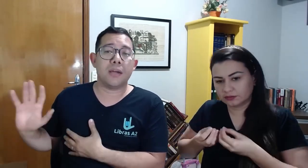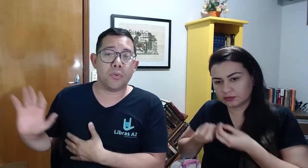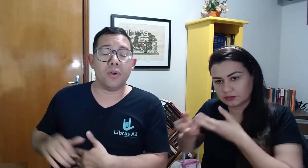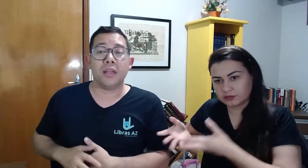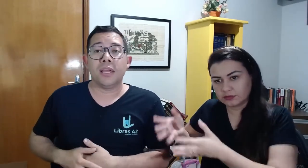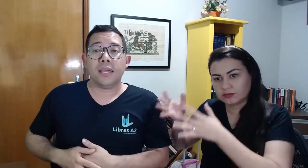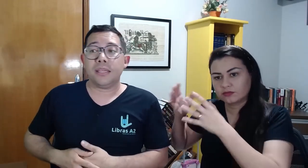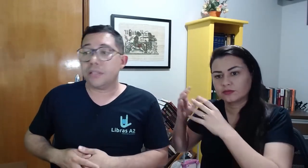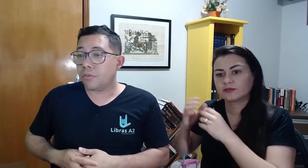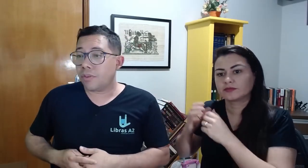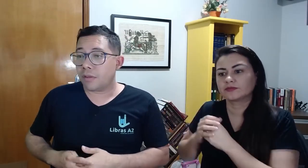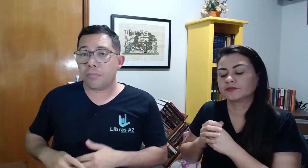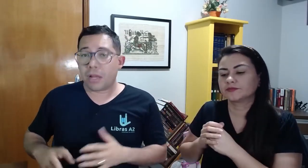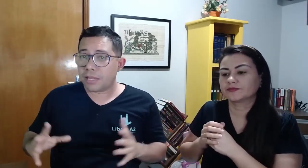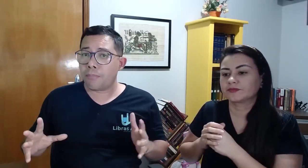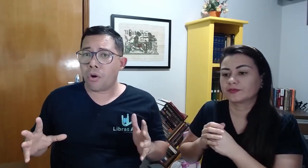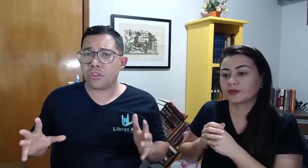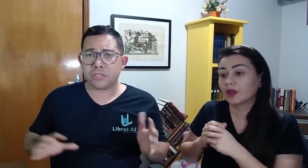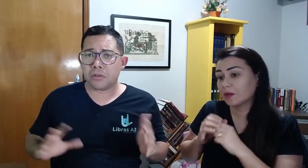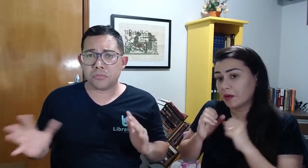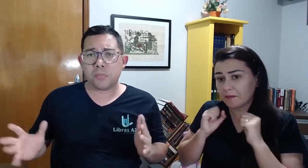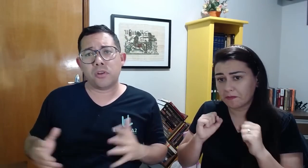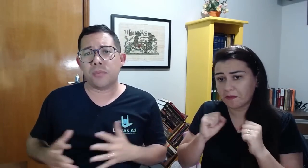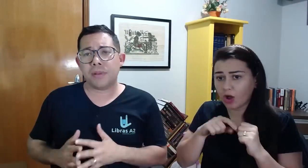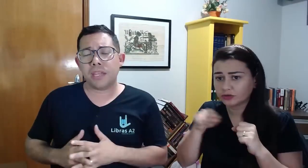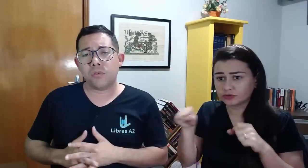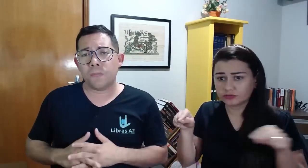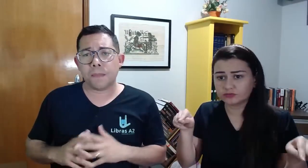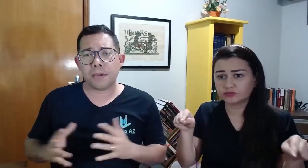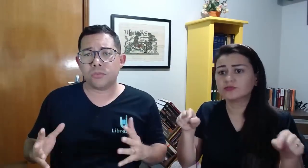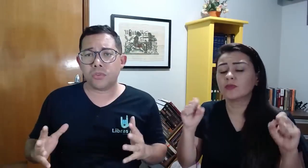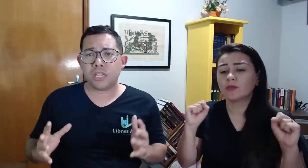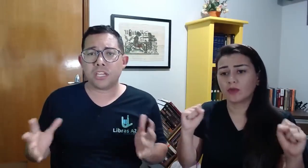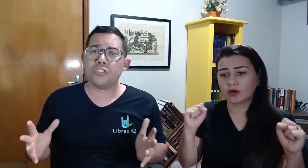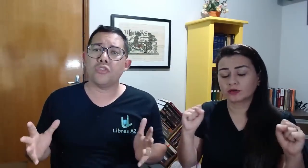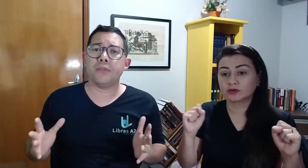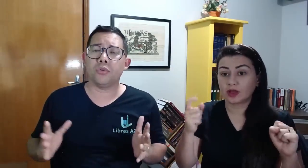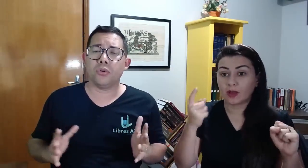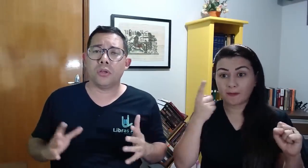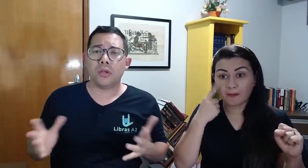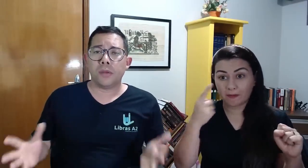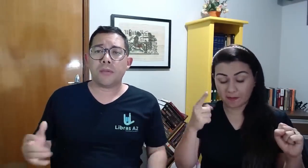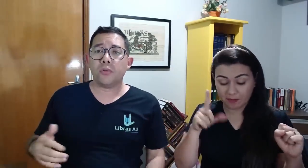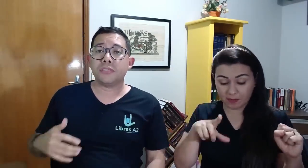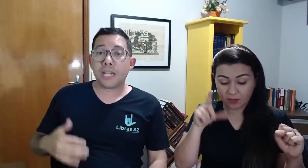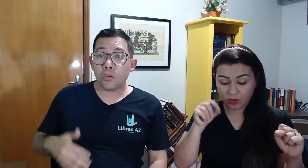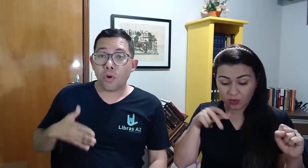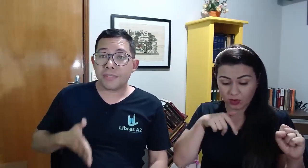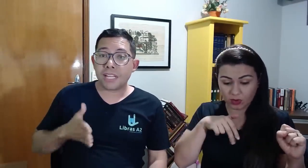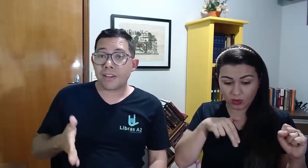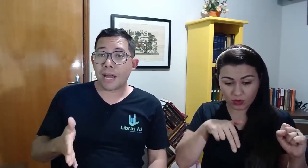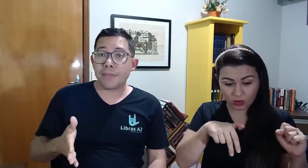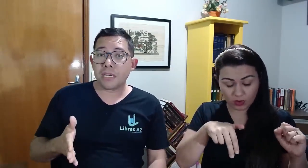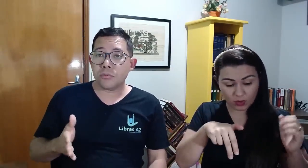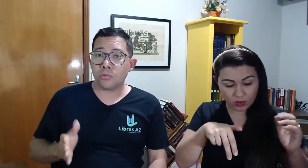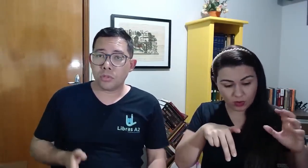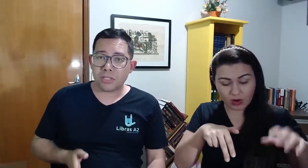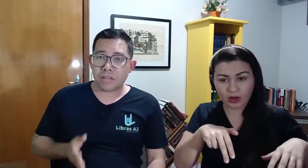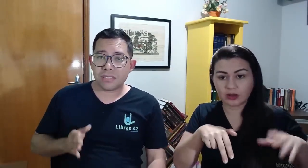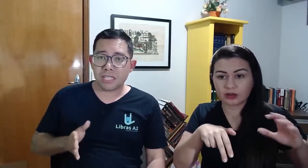boa. Então, Vera, até pode, tá? Não tem problema nenhum. Mas o que a gente optou? Para mostrar que o homem estava caminhando, então ele estava